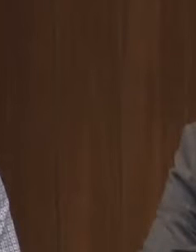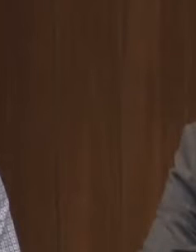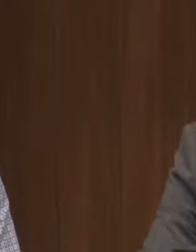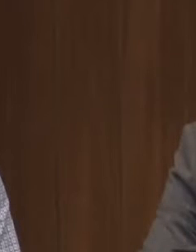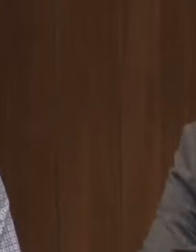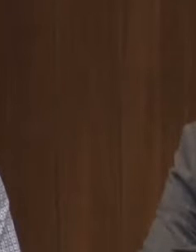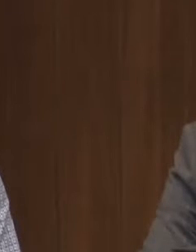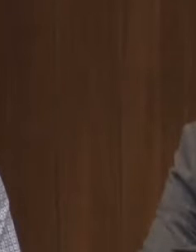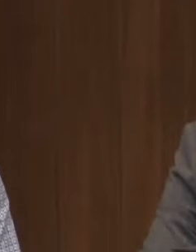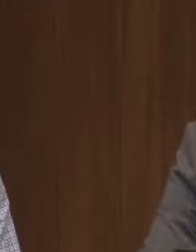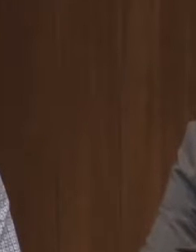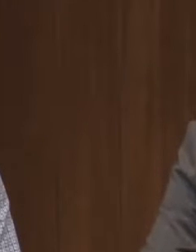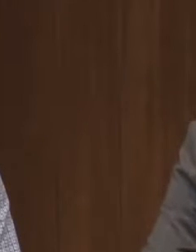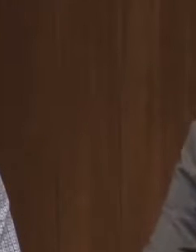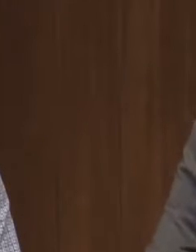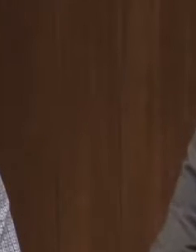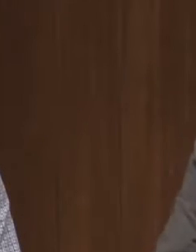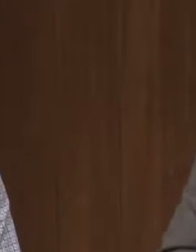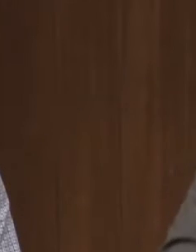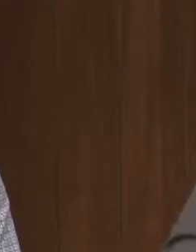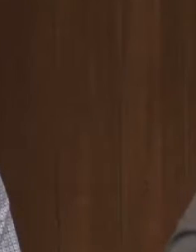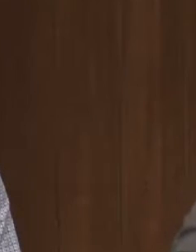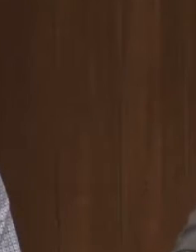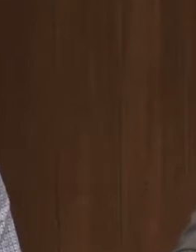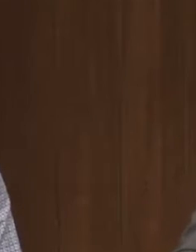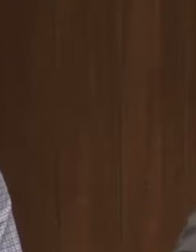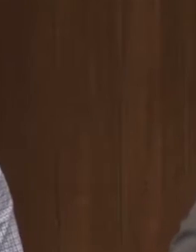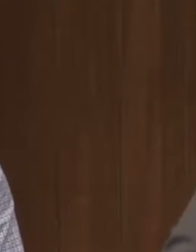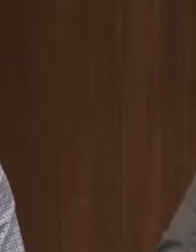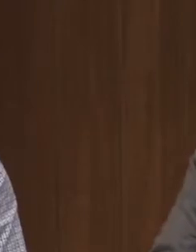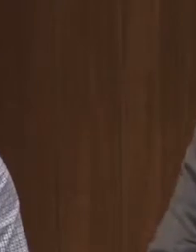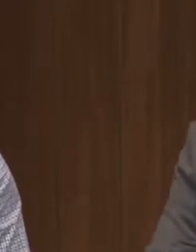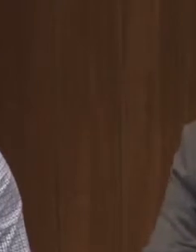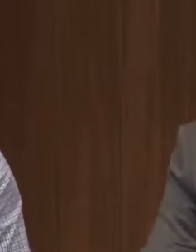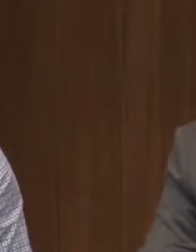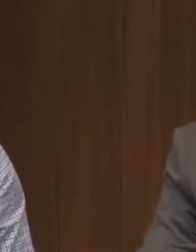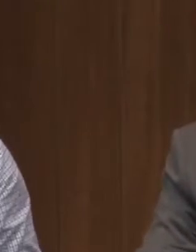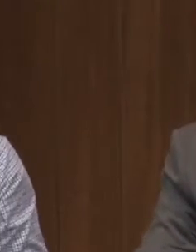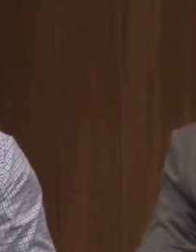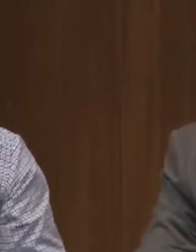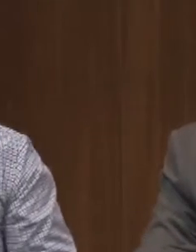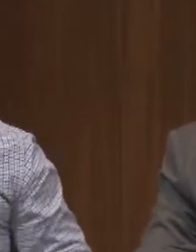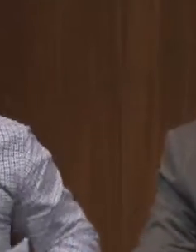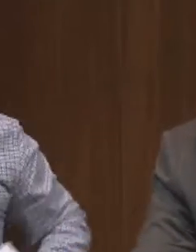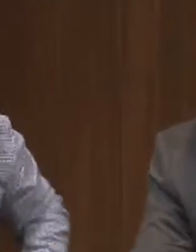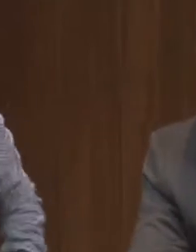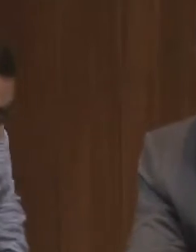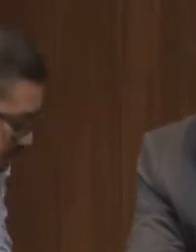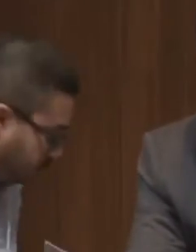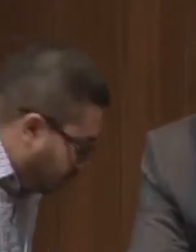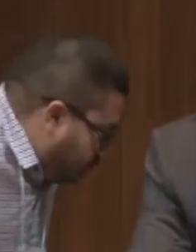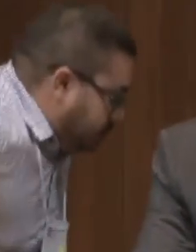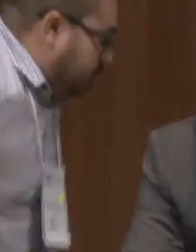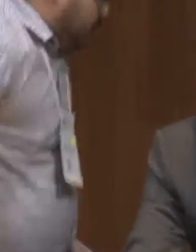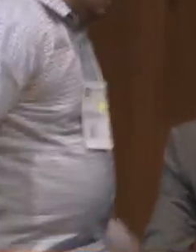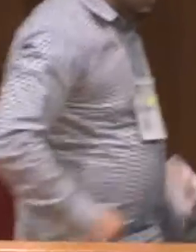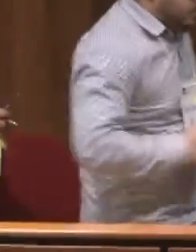E eu passo a palavra, então, para a irmã Cristina e o Nailson para o Grupo Amarelo. Obrigado.